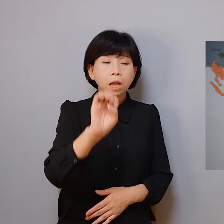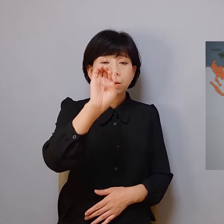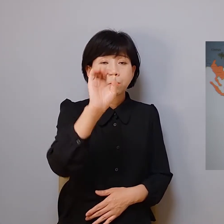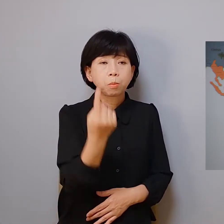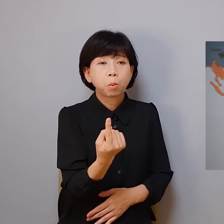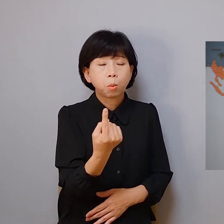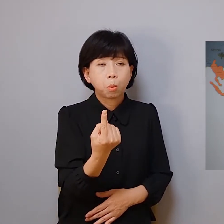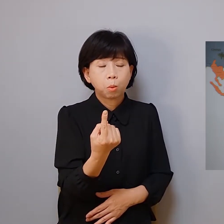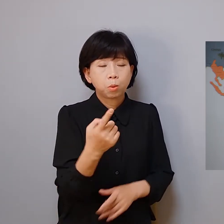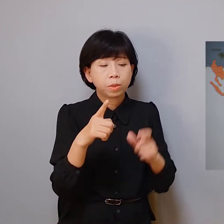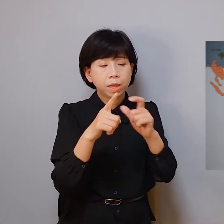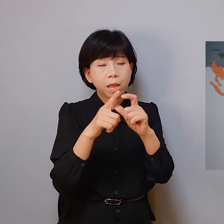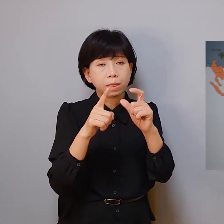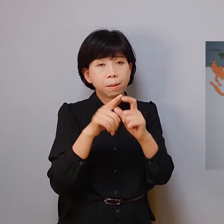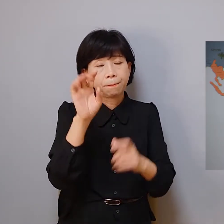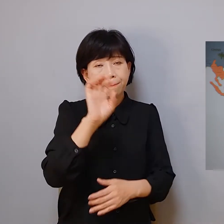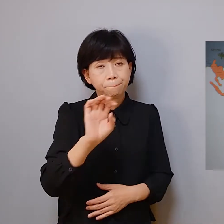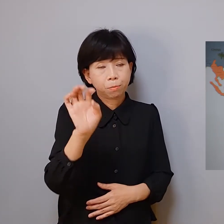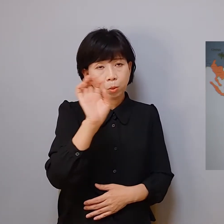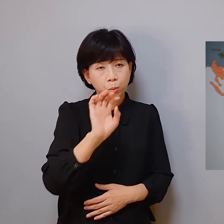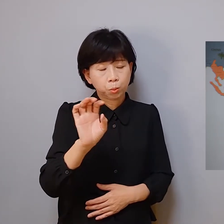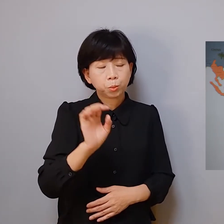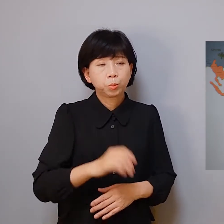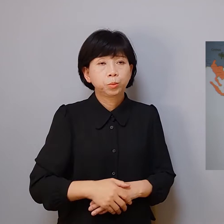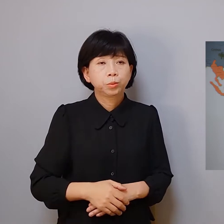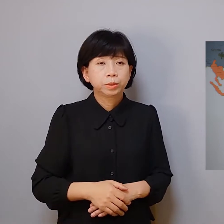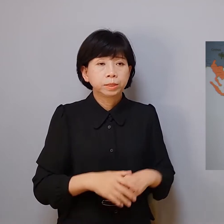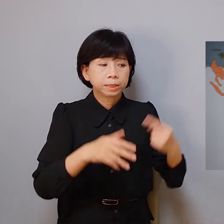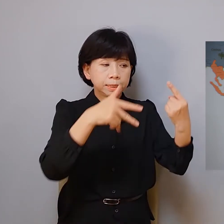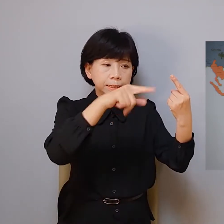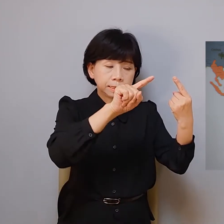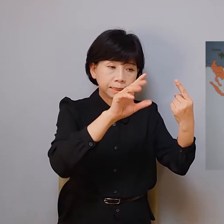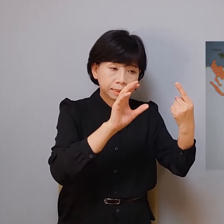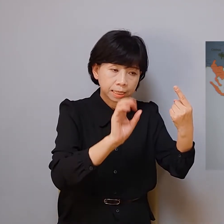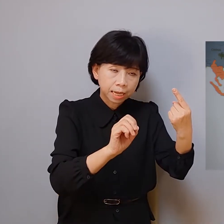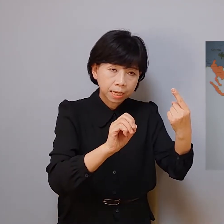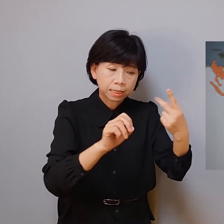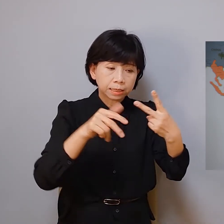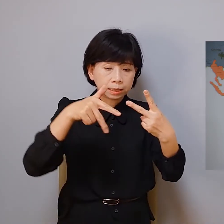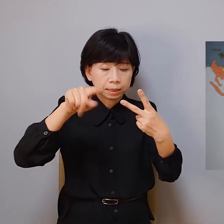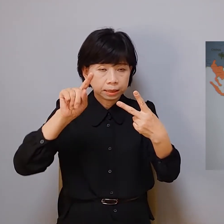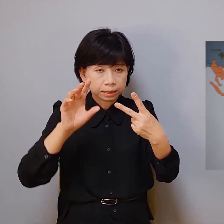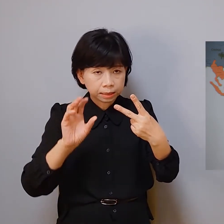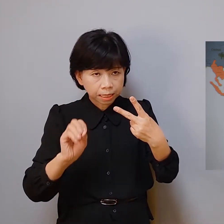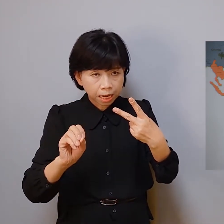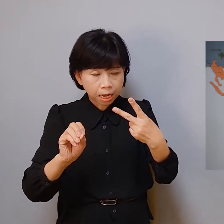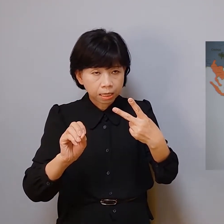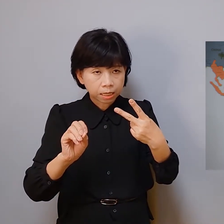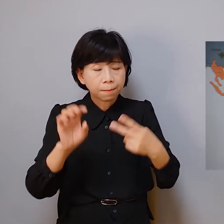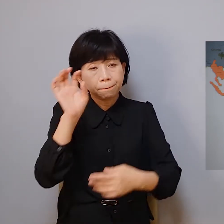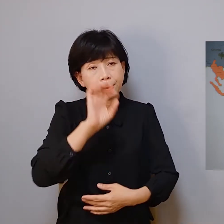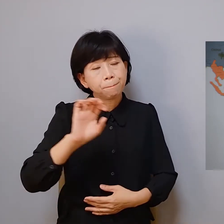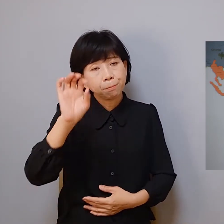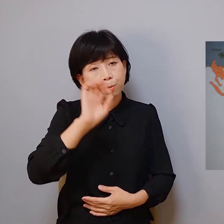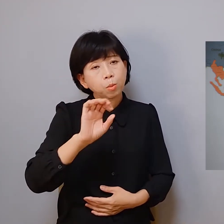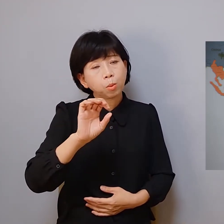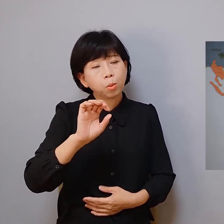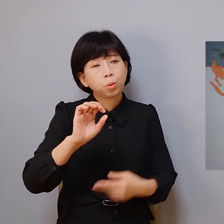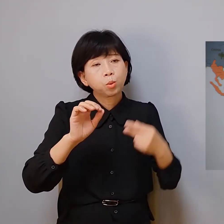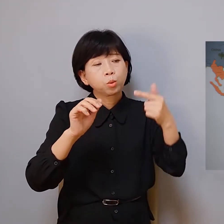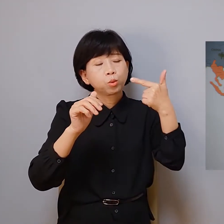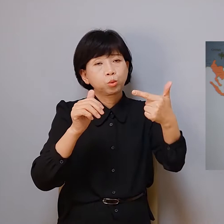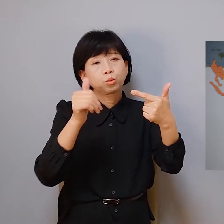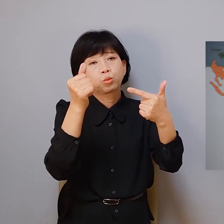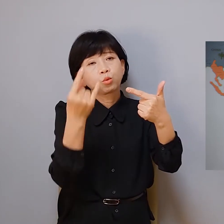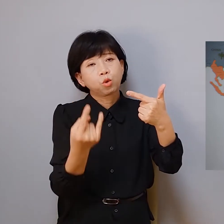강포라는 말이 반복적으로 나오고 있었어요. 1장과 2장에 걸쳐 사실 몇 절 되지도 않는데 무려 6번이나